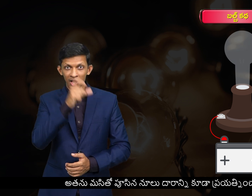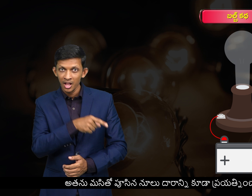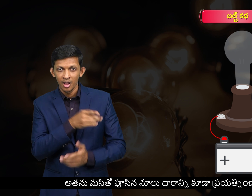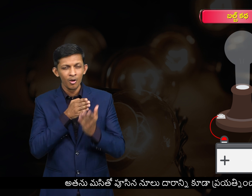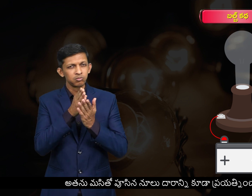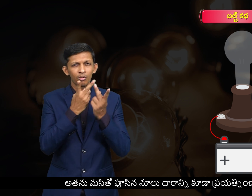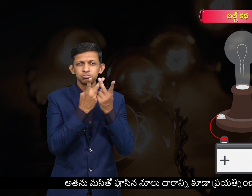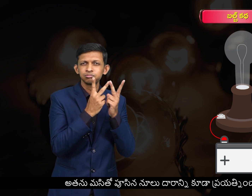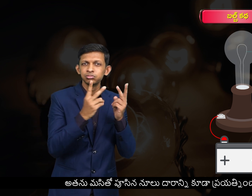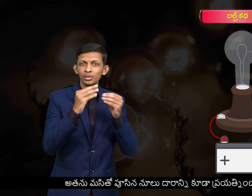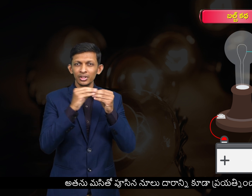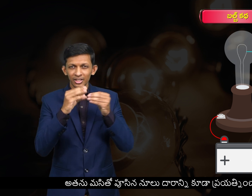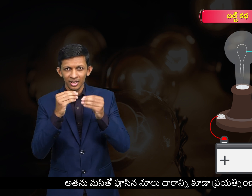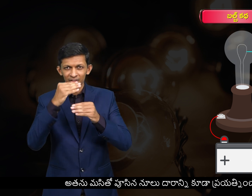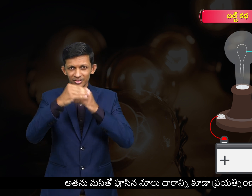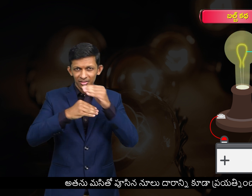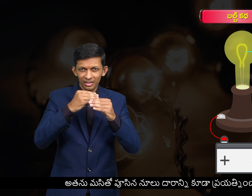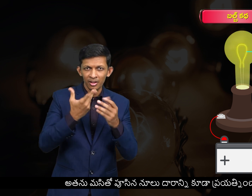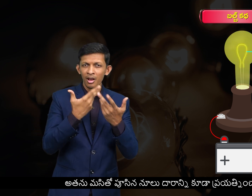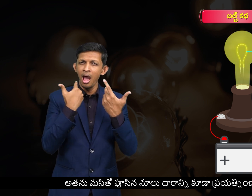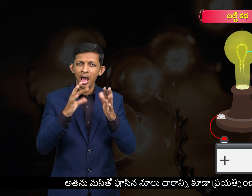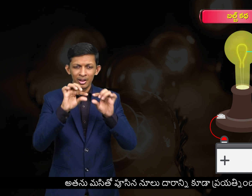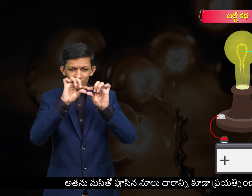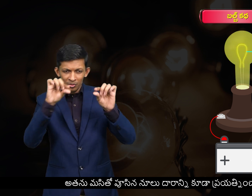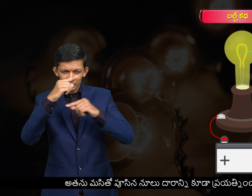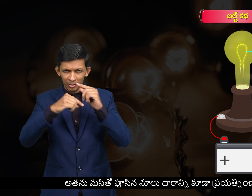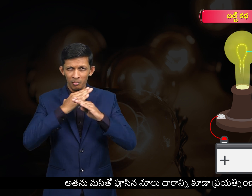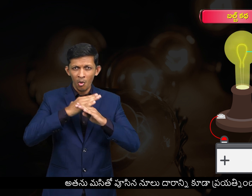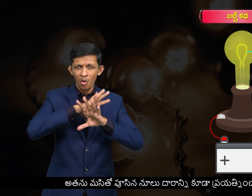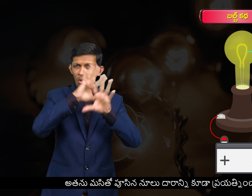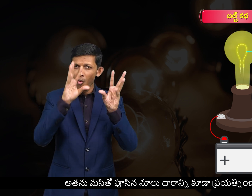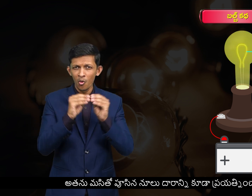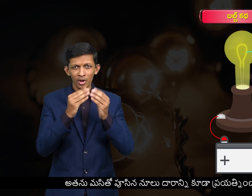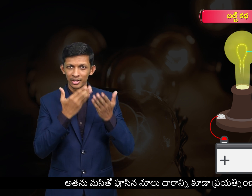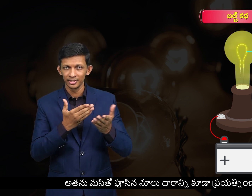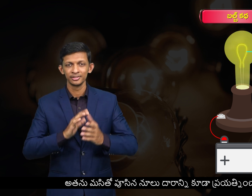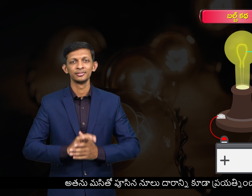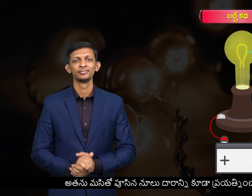అతను మసితో పూసిన నూలు దారాన్ని కూడా ప్రయత్నించాడు.